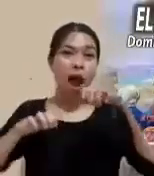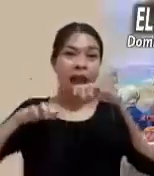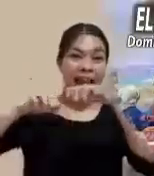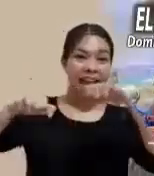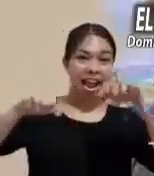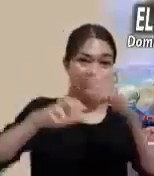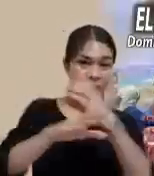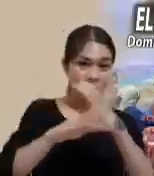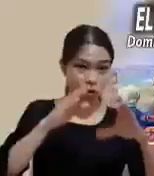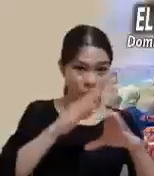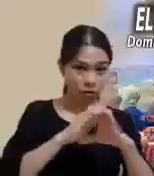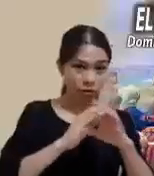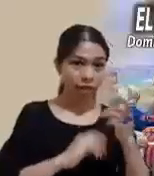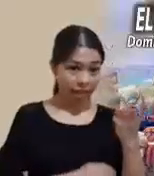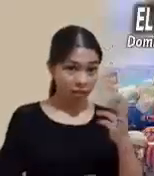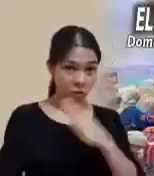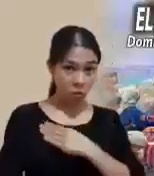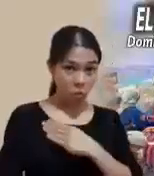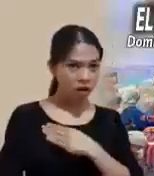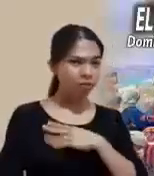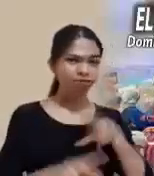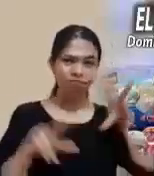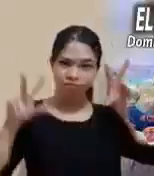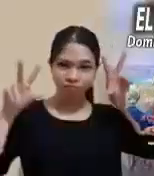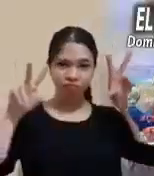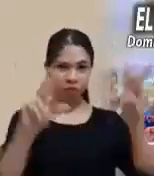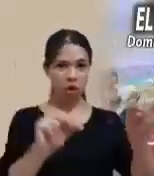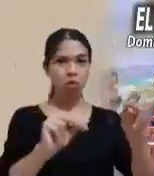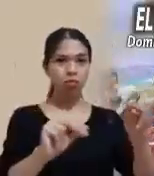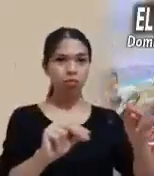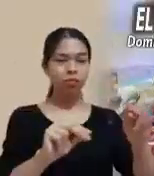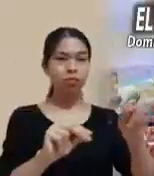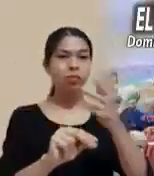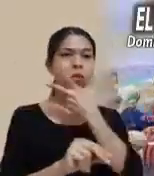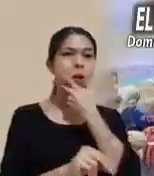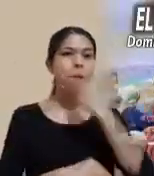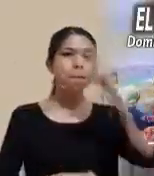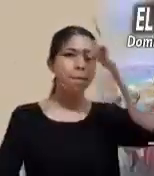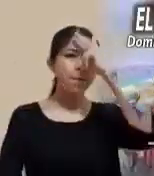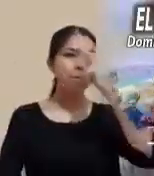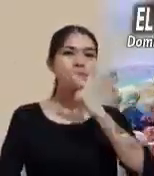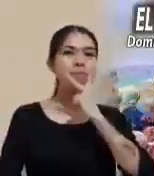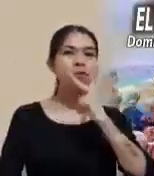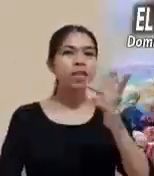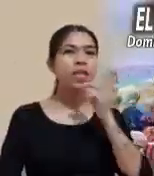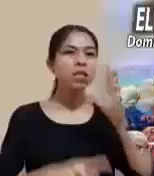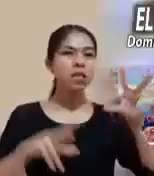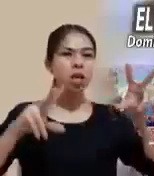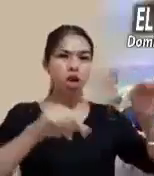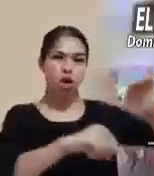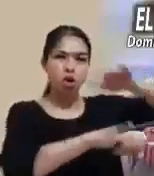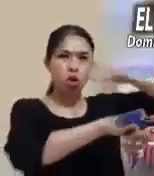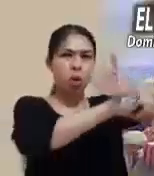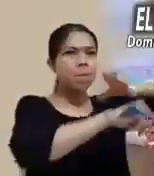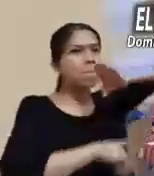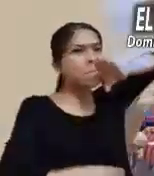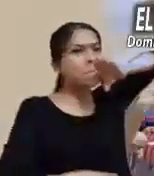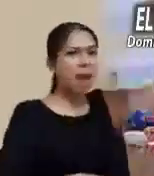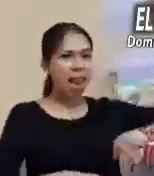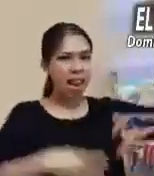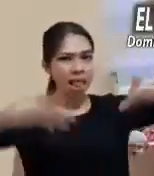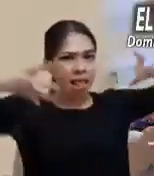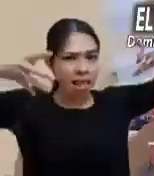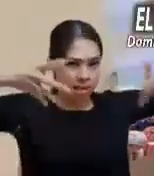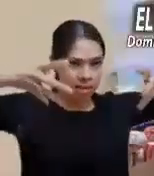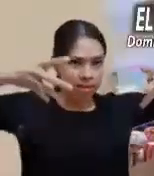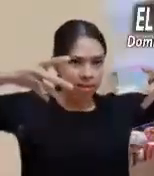jamás ninguna de estas acciones. Estas palabras vienen a dar el verdadero sentido de la parábola de Jesús.